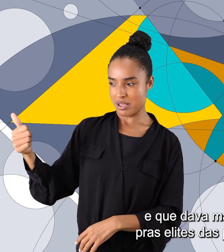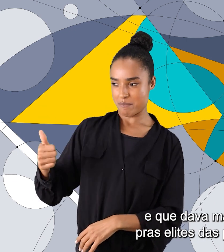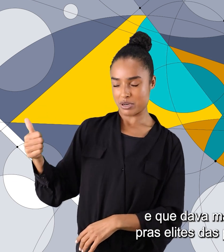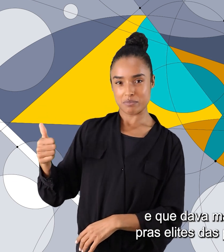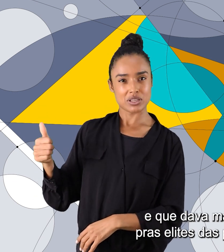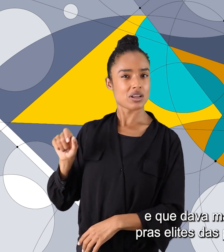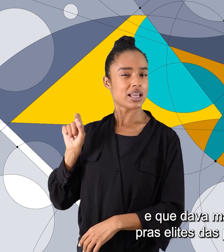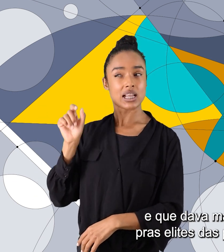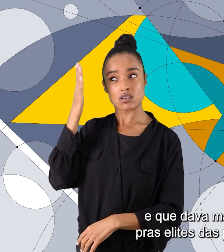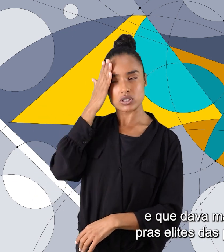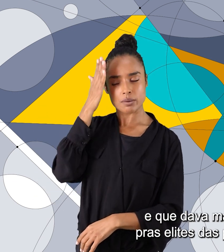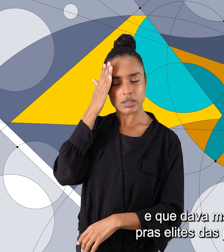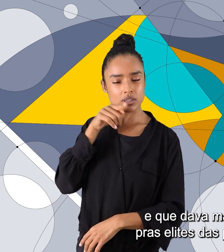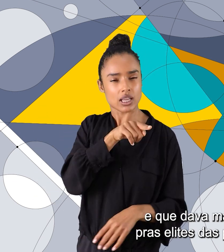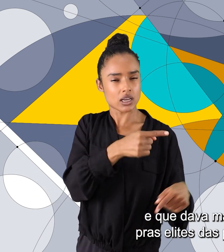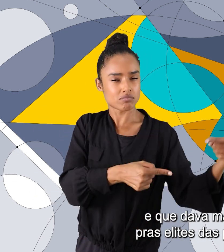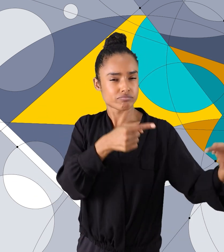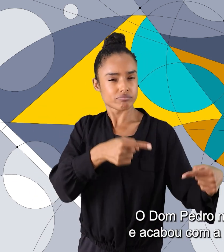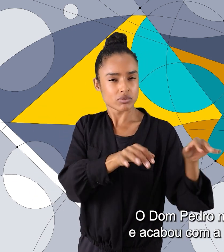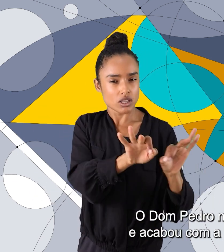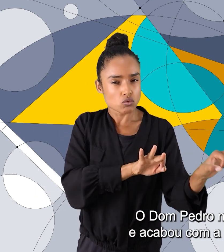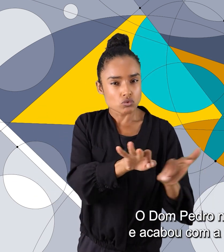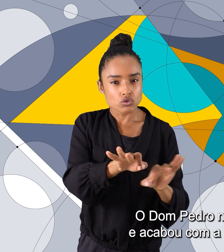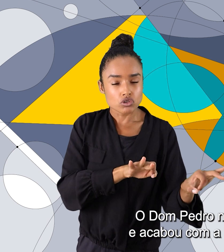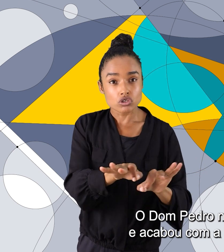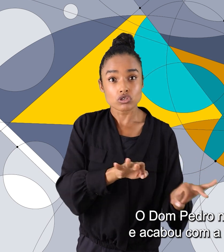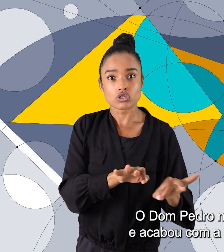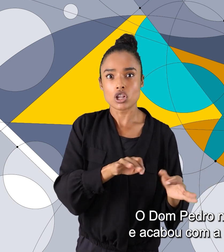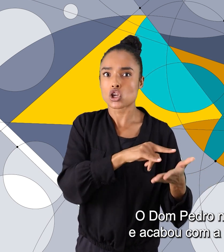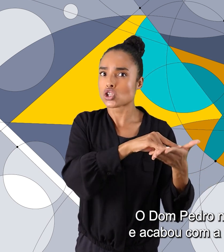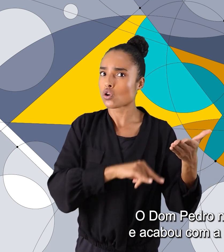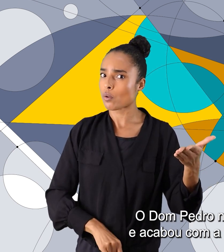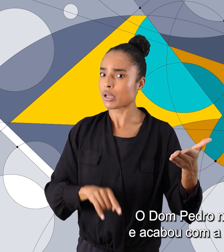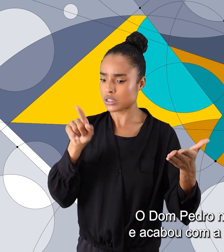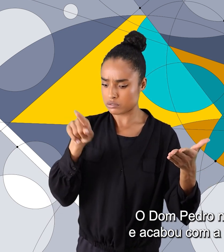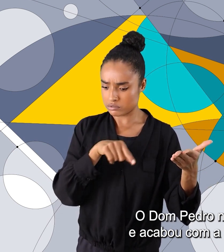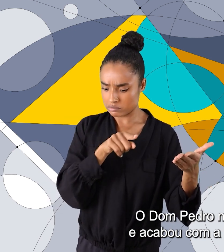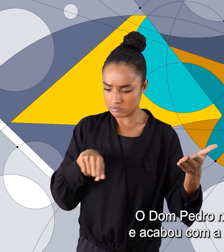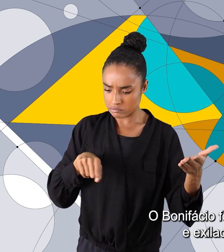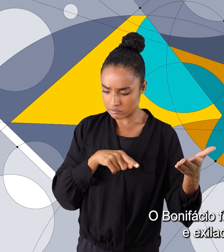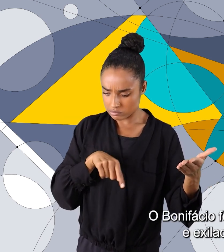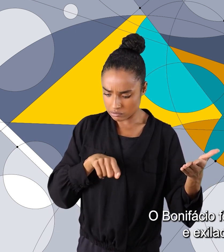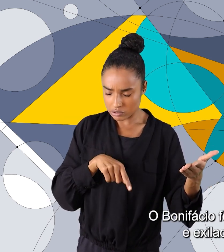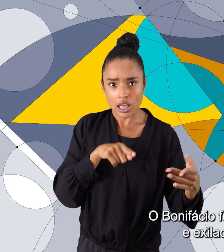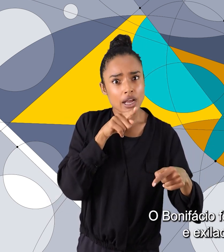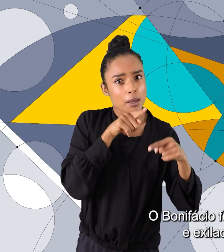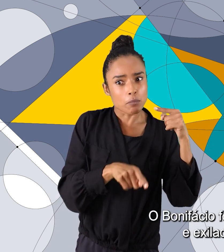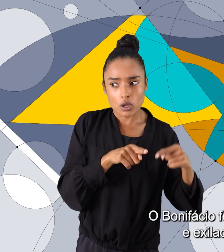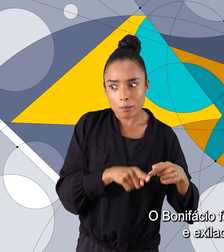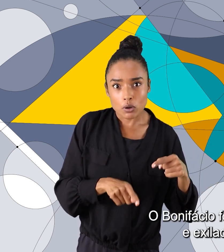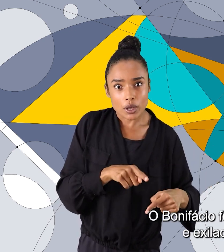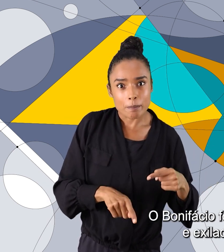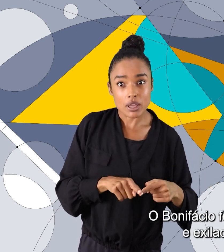mais poder para as elites das províncias. O Dom Pedro não gostou e acabou com a brincadeira. O Bonifácio